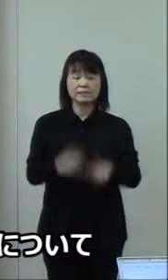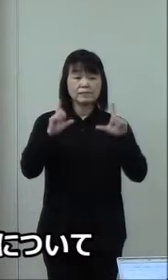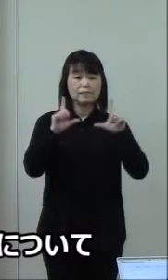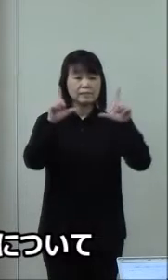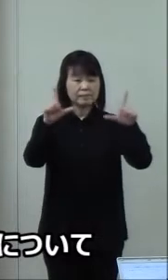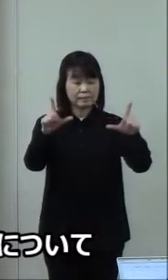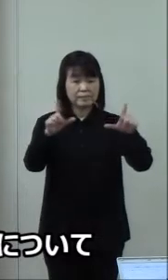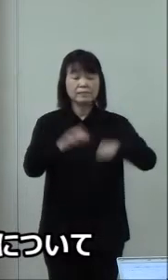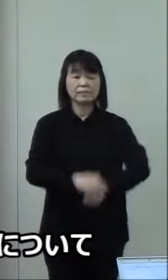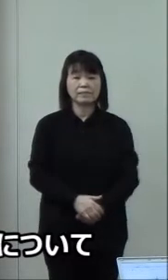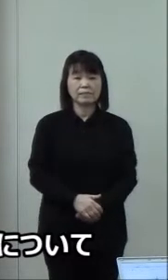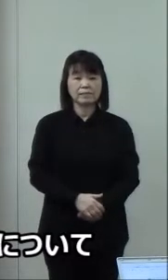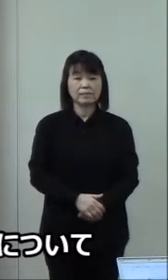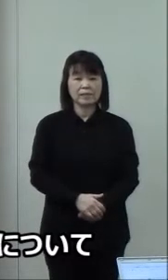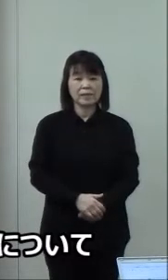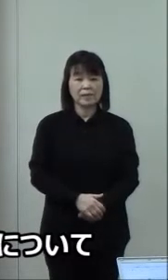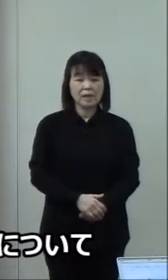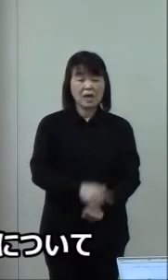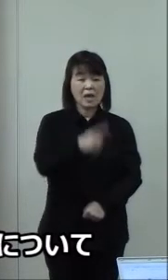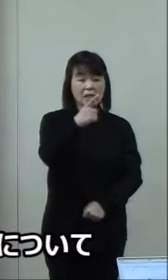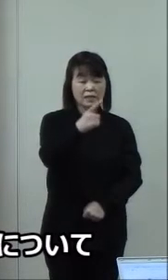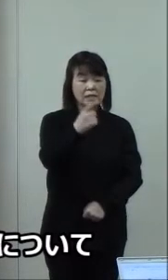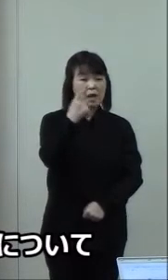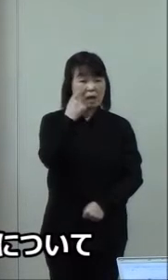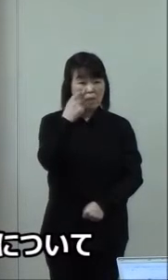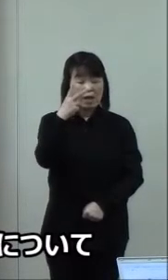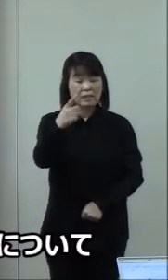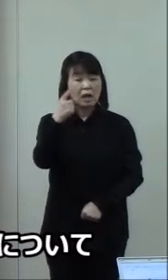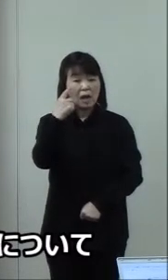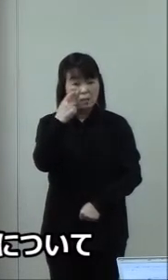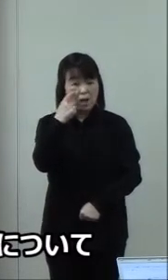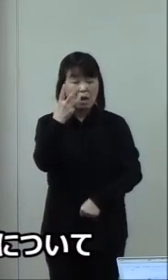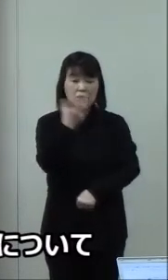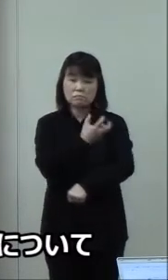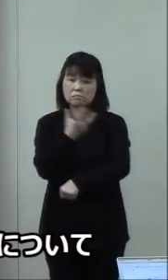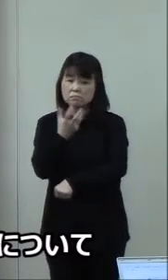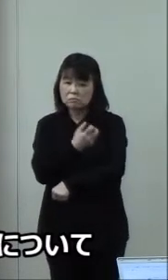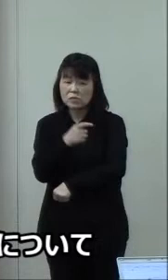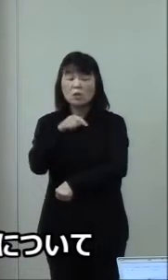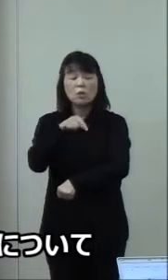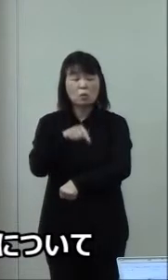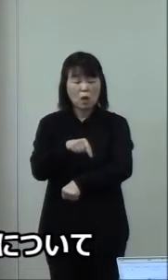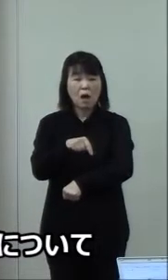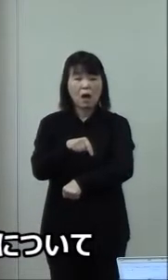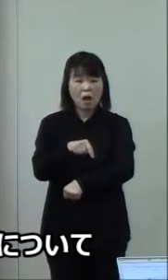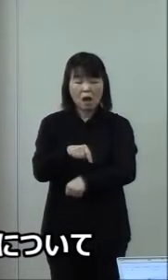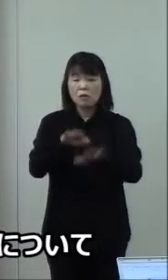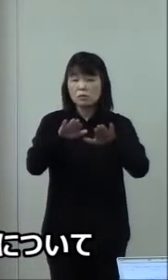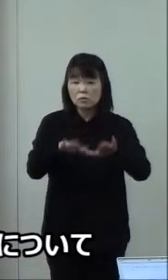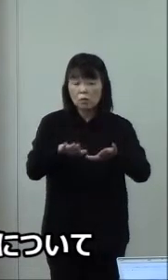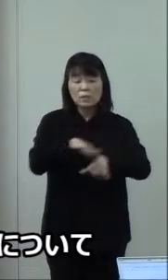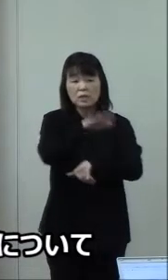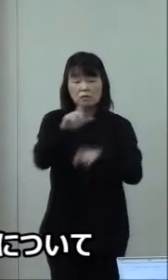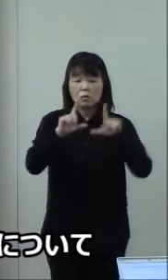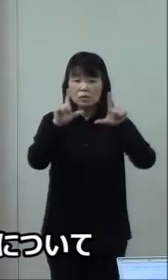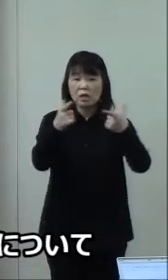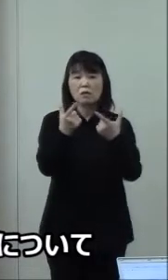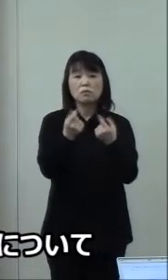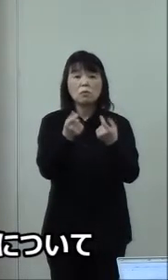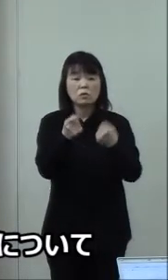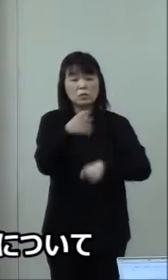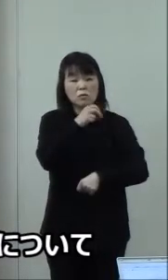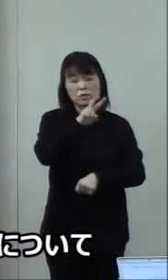1、2回目と比べてというか、今ここに結果を出した通りで、やっぱりまだ20代30代の皆さん方、やは